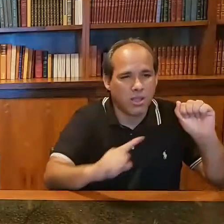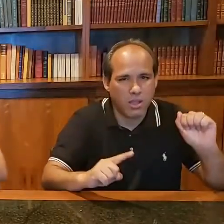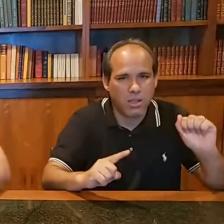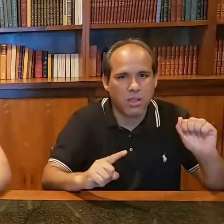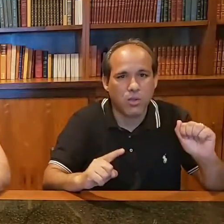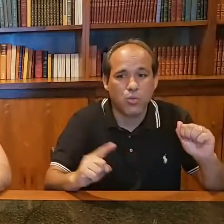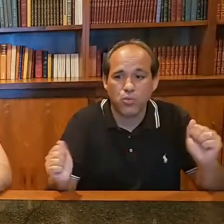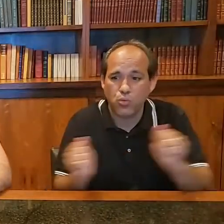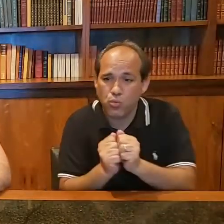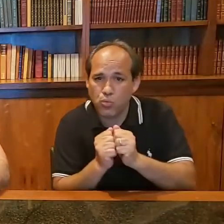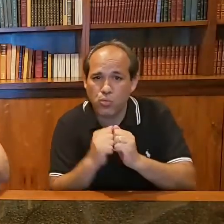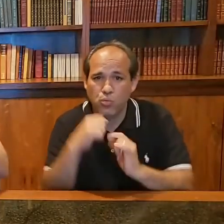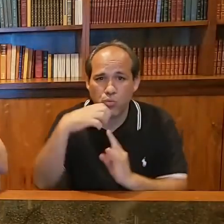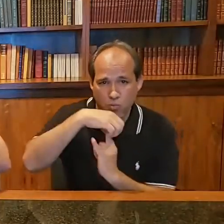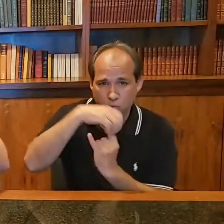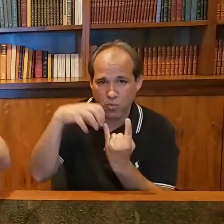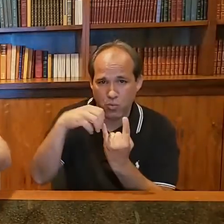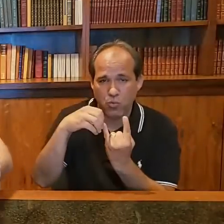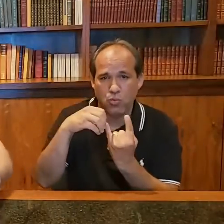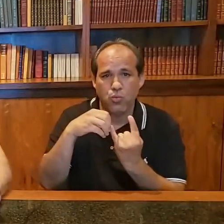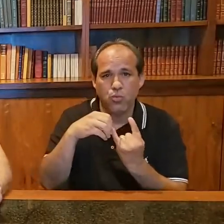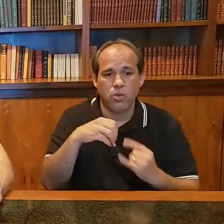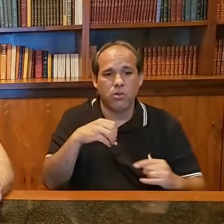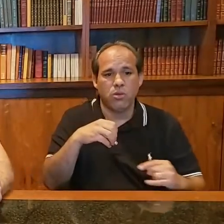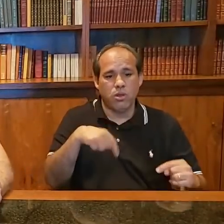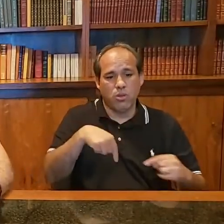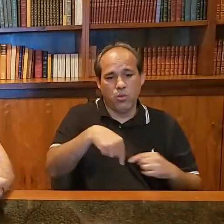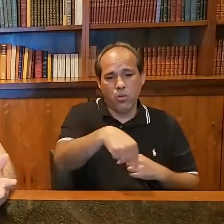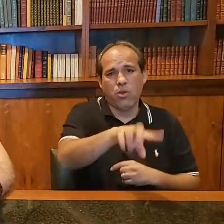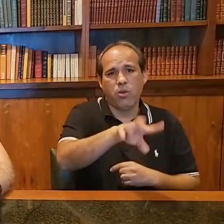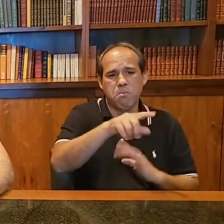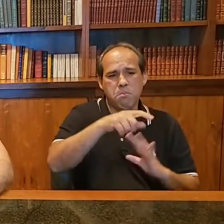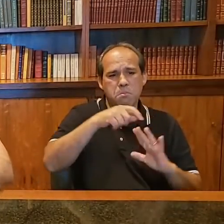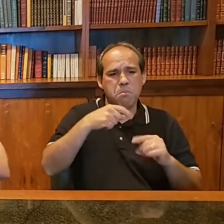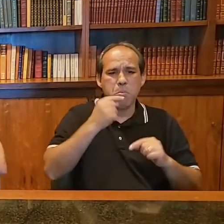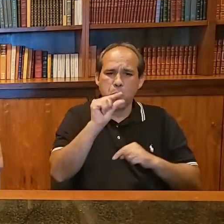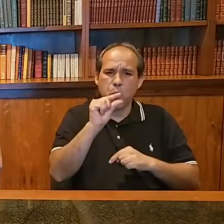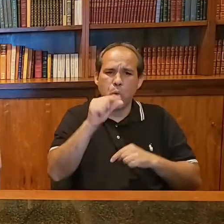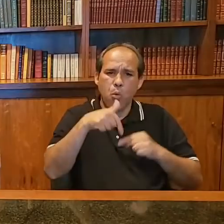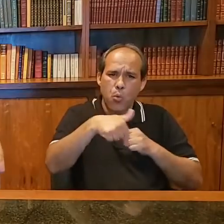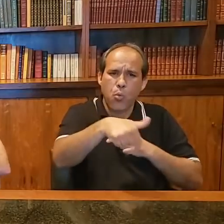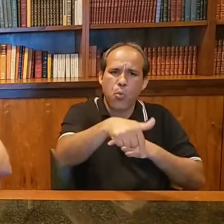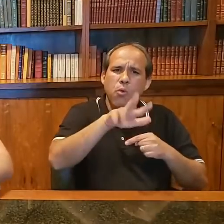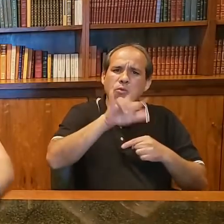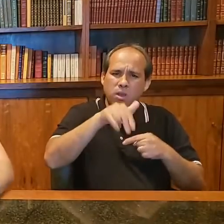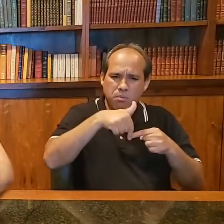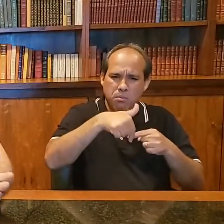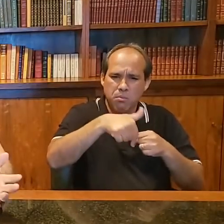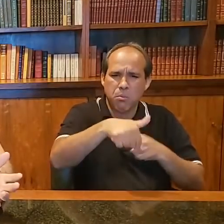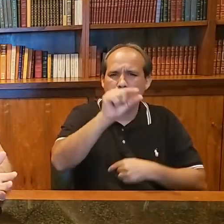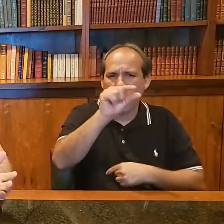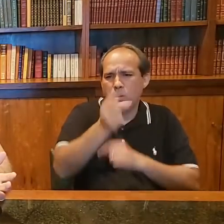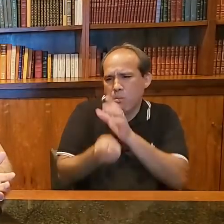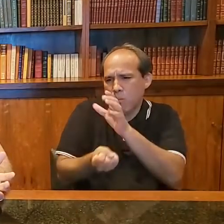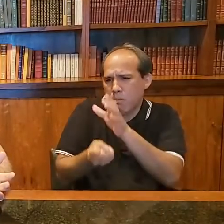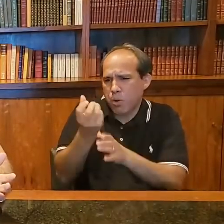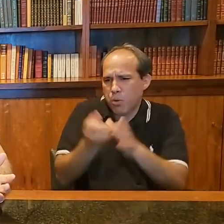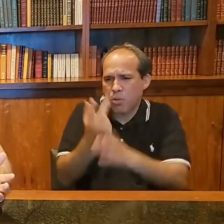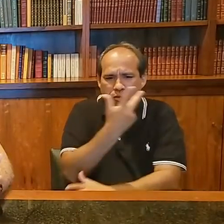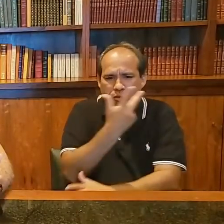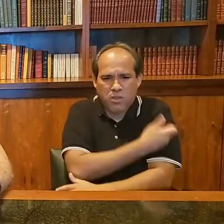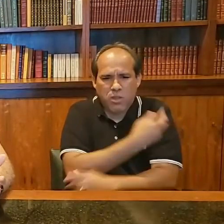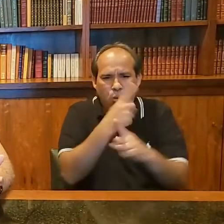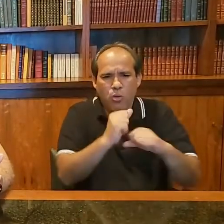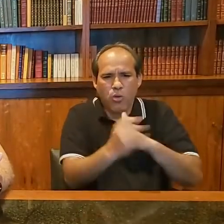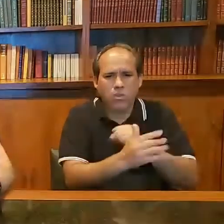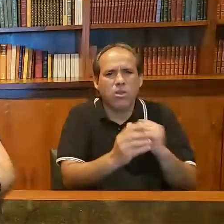para com a Fiocruz, e nós, daqui a poucos meses, estaremos produzindo, né, em todas as suas etapas da vacina contra o Covid. Vamos ser, se não me